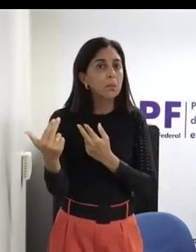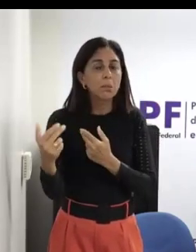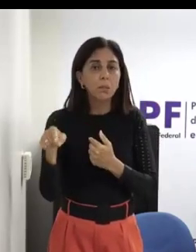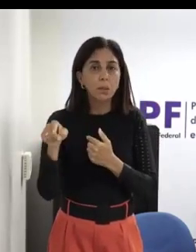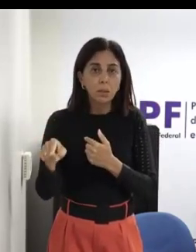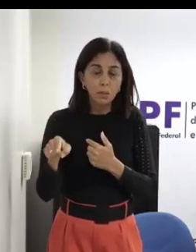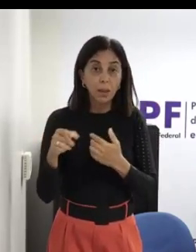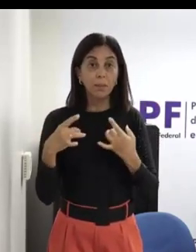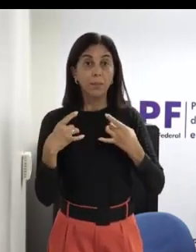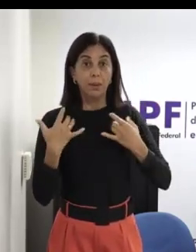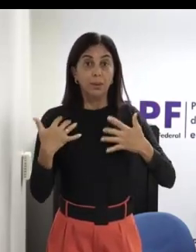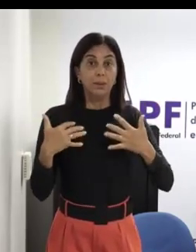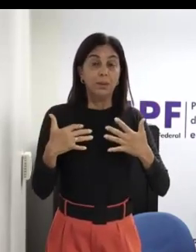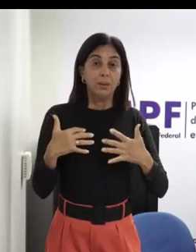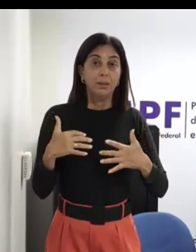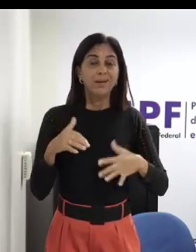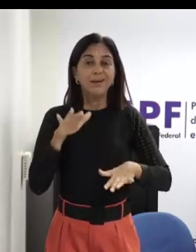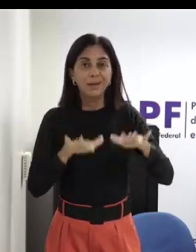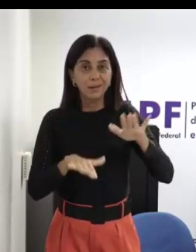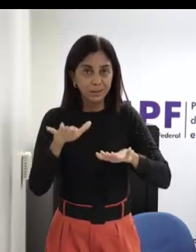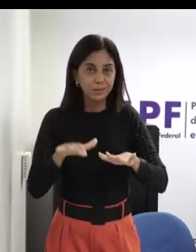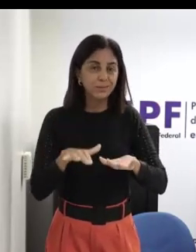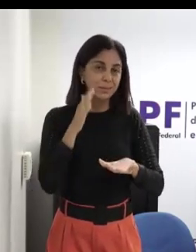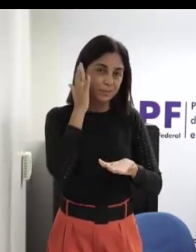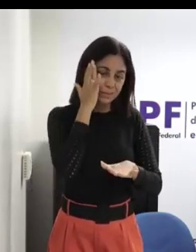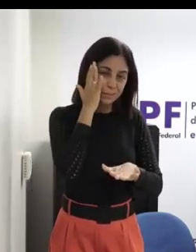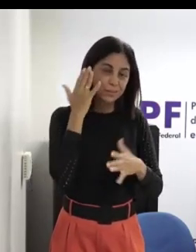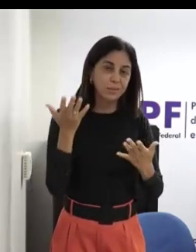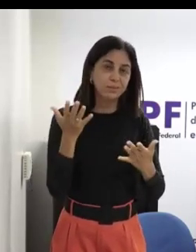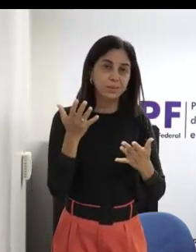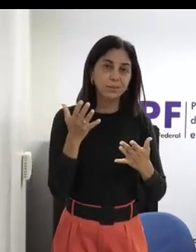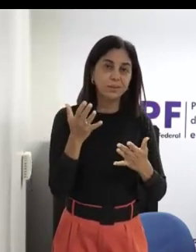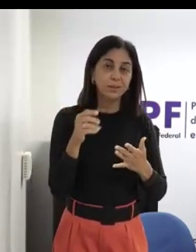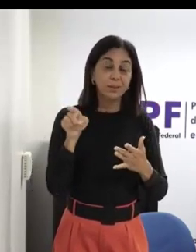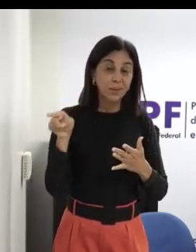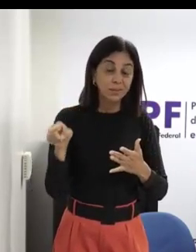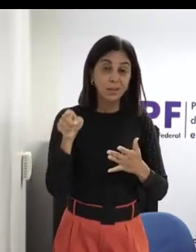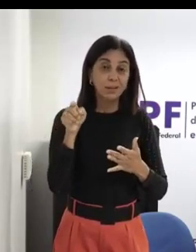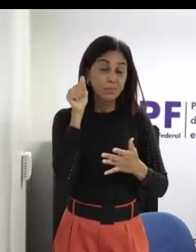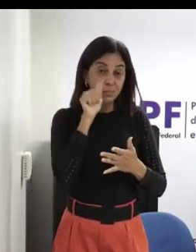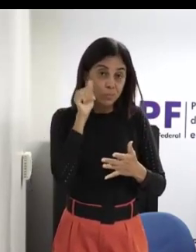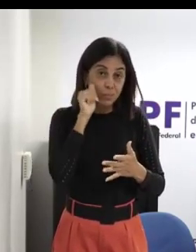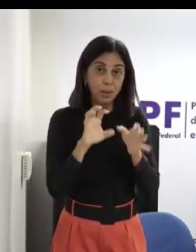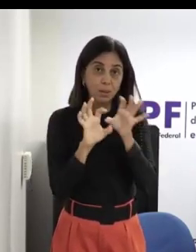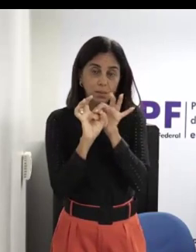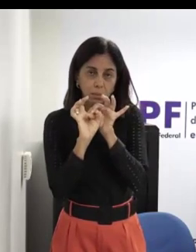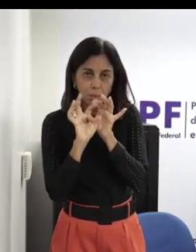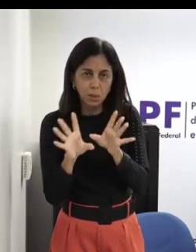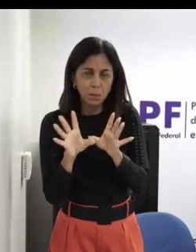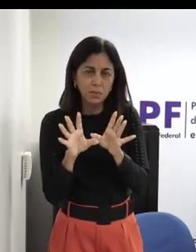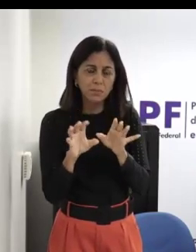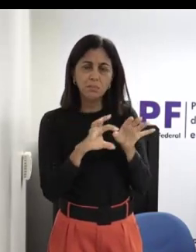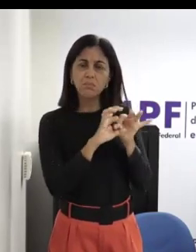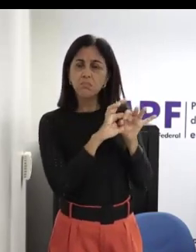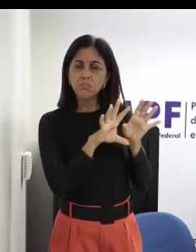se omite né ela tem aquela omissão ou seja ela tá permitindo vai ser o quê uma omissão penalmente relevante nos